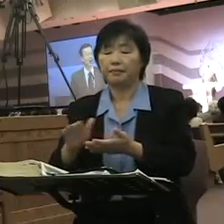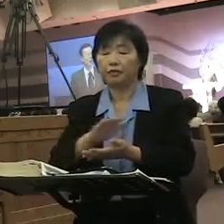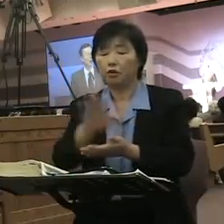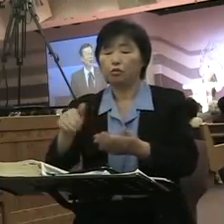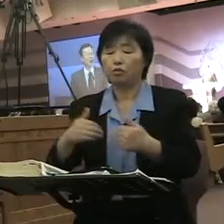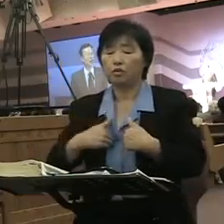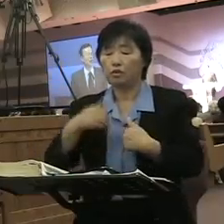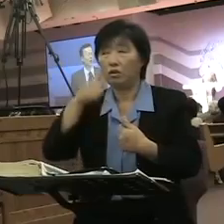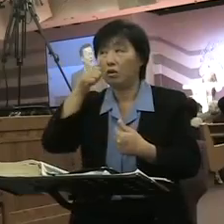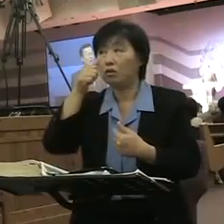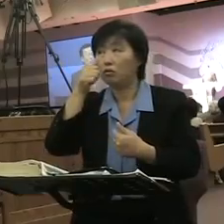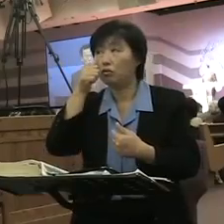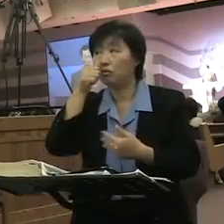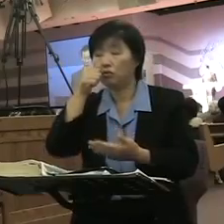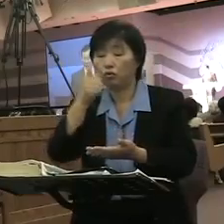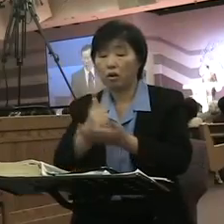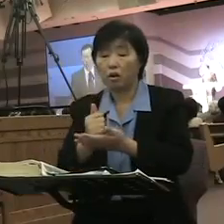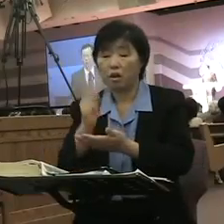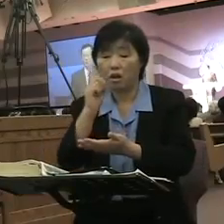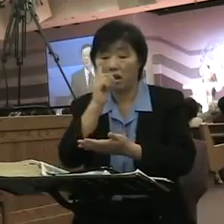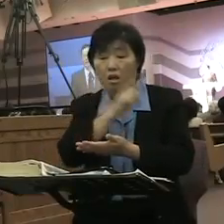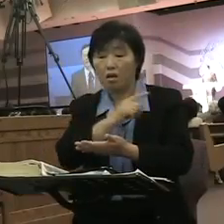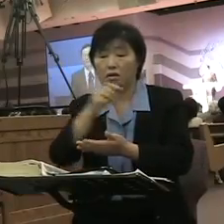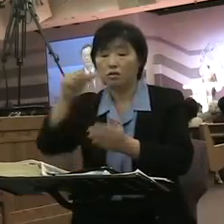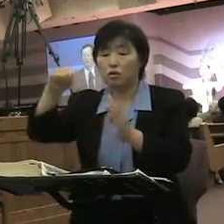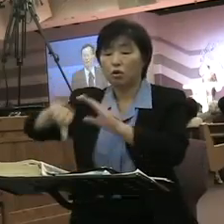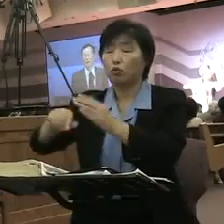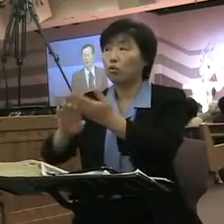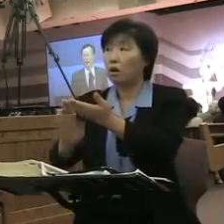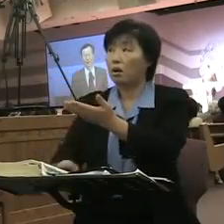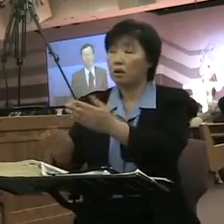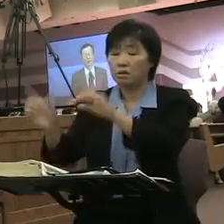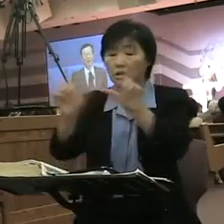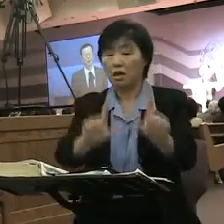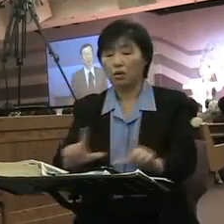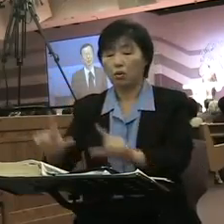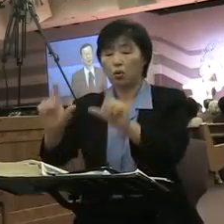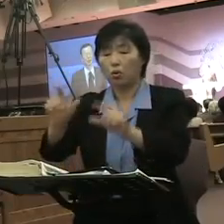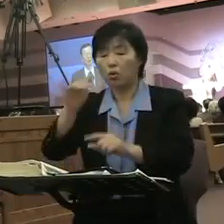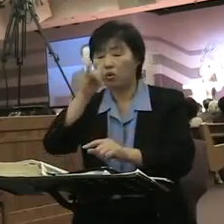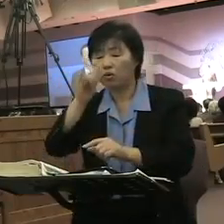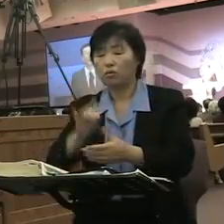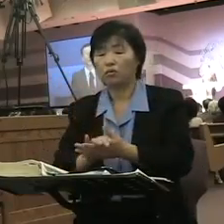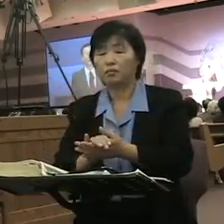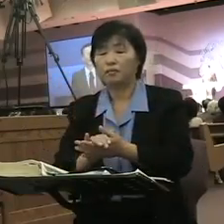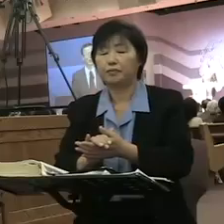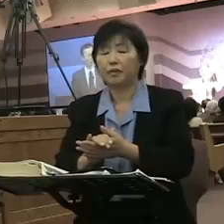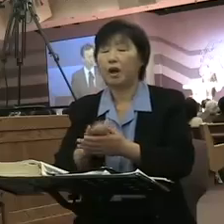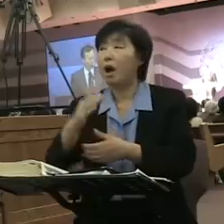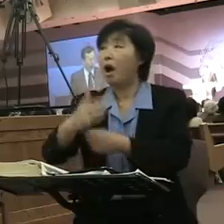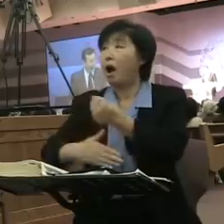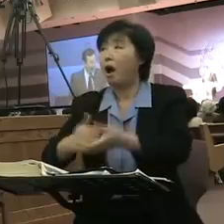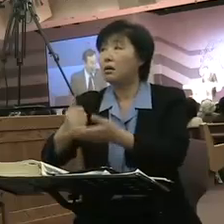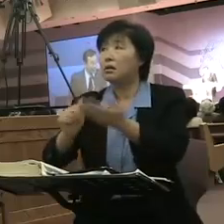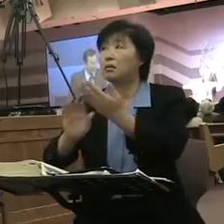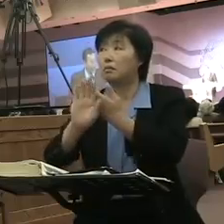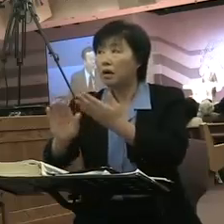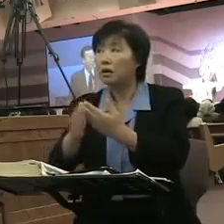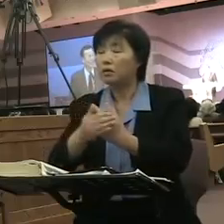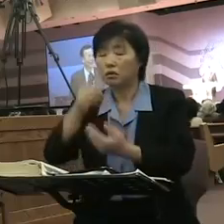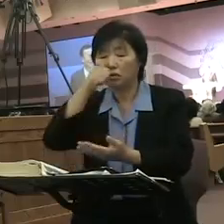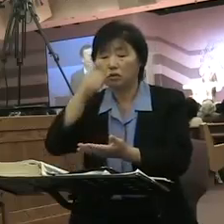우리는 죄악과 저주 안에 살고 있습니다. 하나님 밖에서는 죄악과 저주 안에